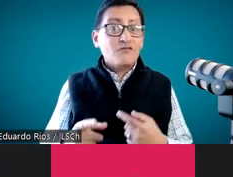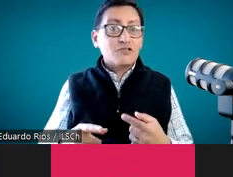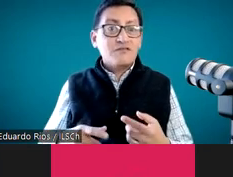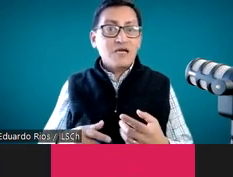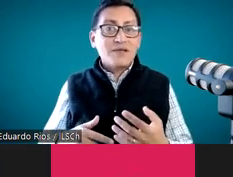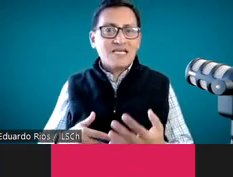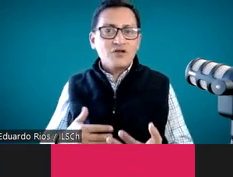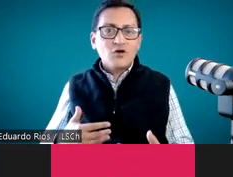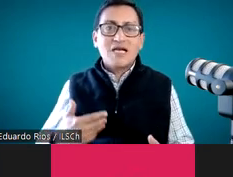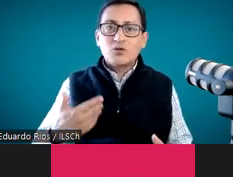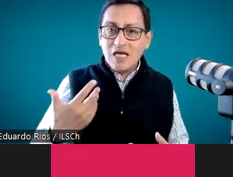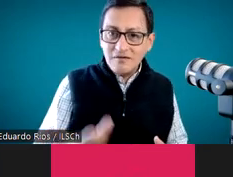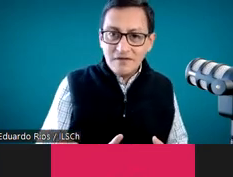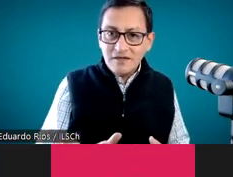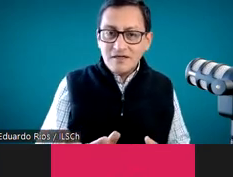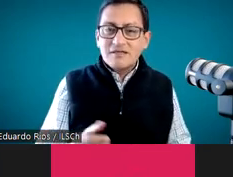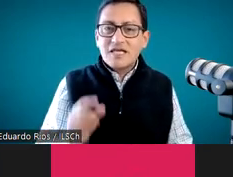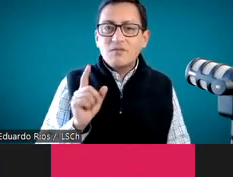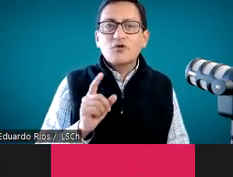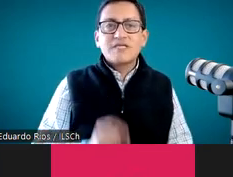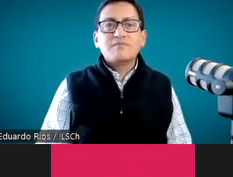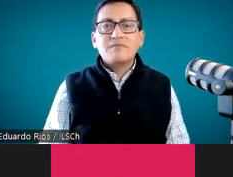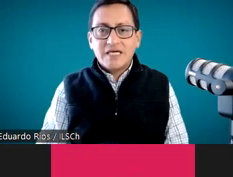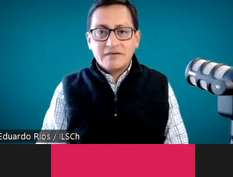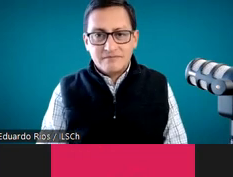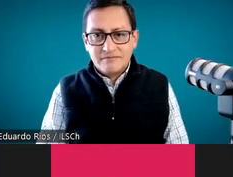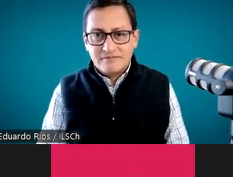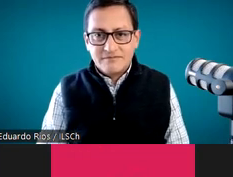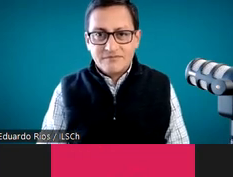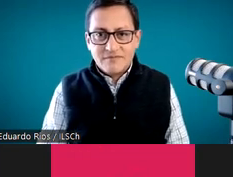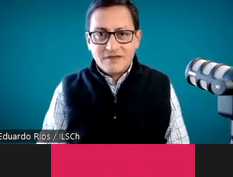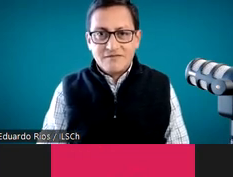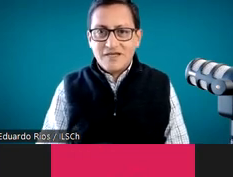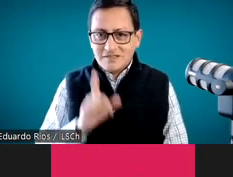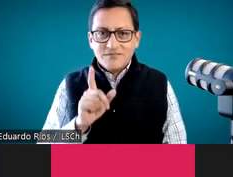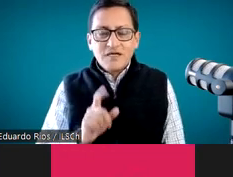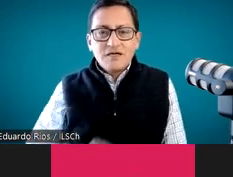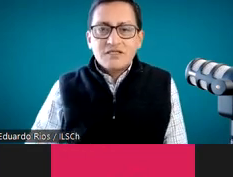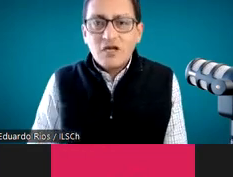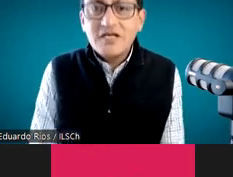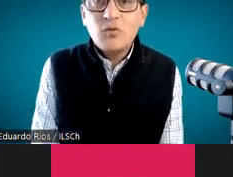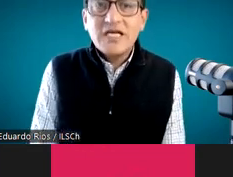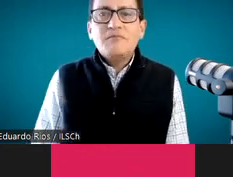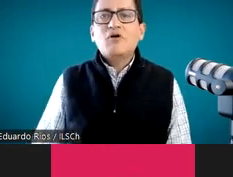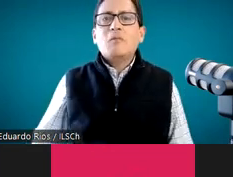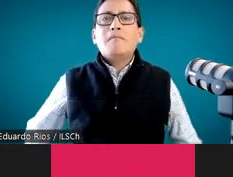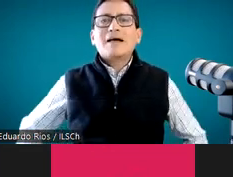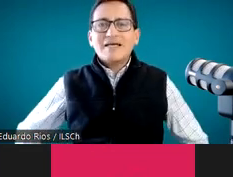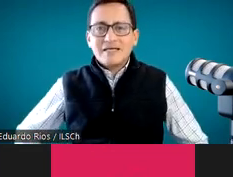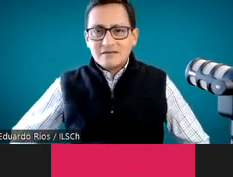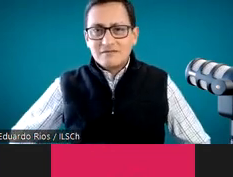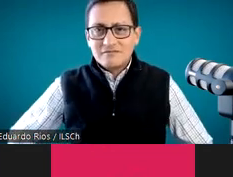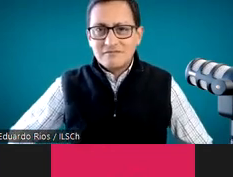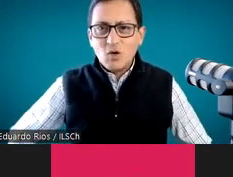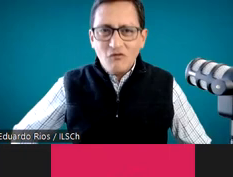los verbos expresados de forma natural, tenemos que usar mímica. Fíjense, si yo les digo, por ejemplo,